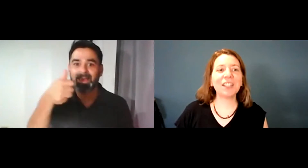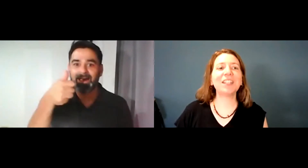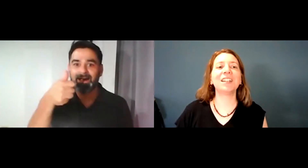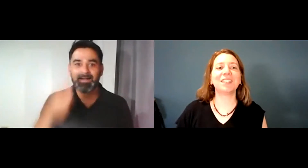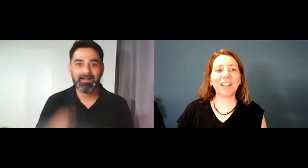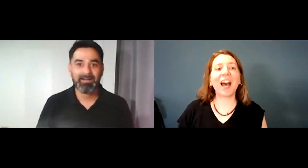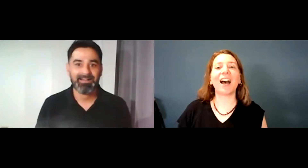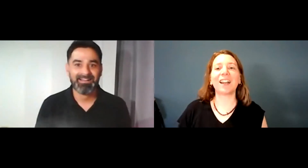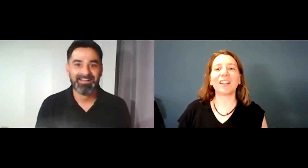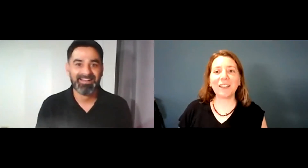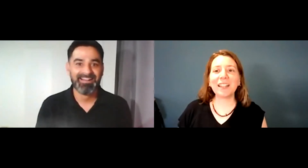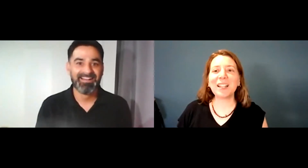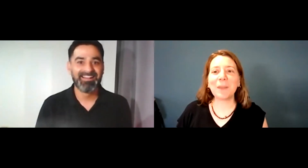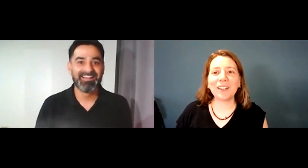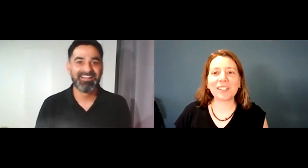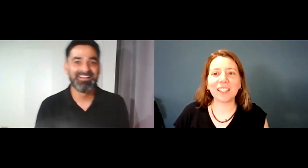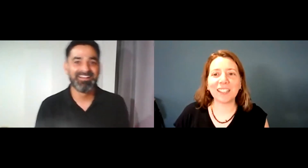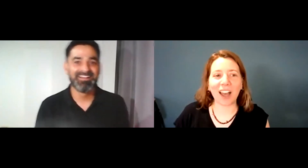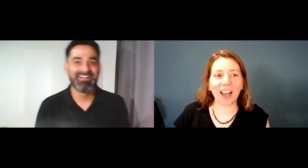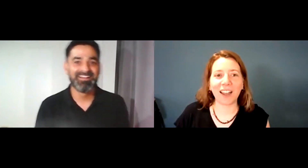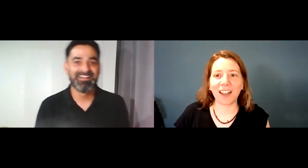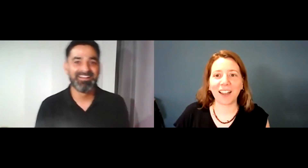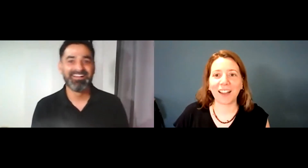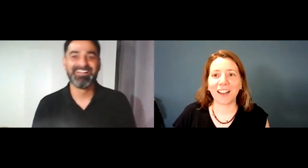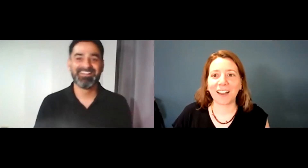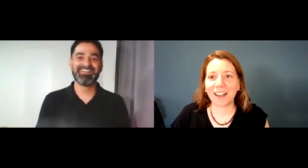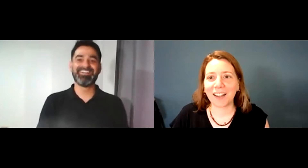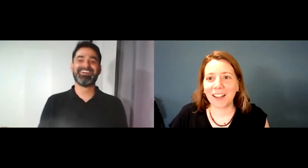Sarita. Levante la mano, Sarita. ¡Acá!